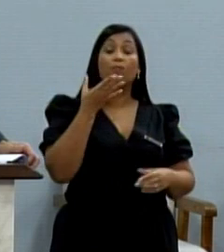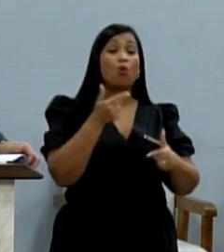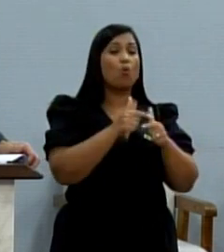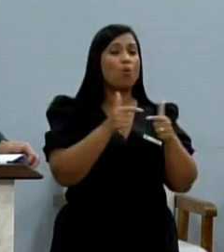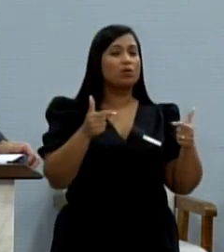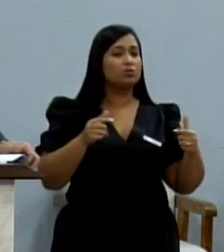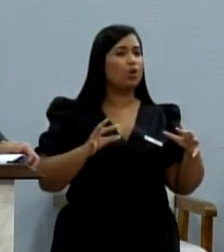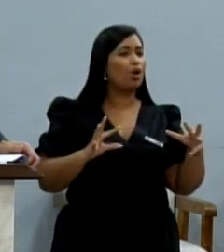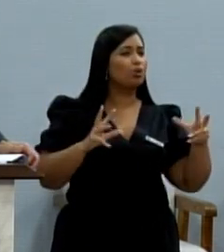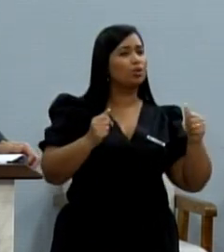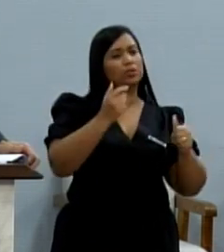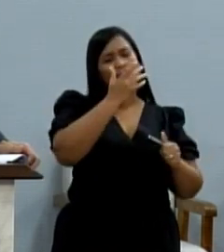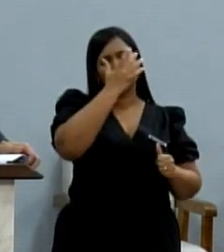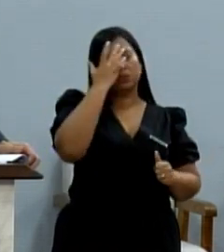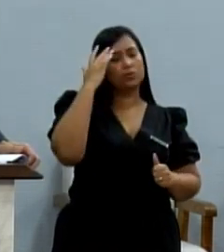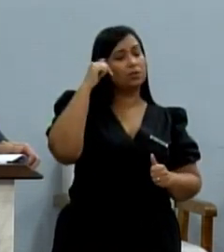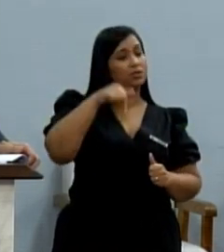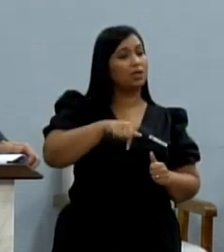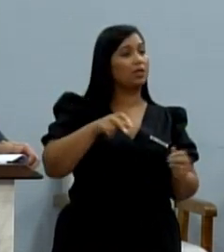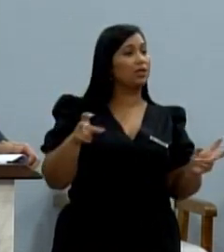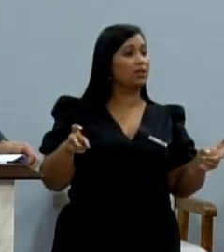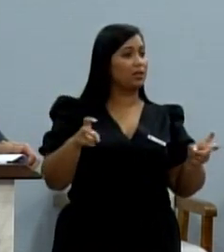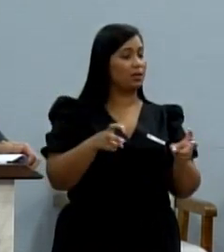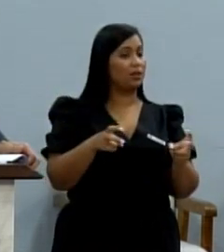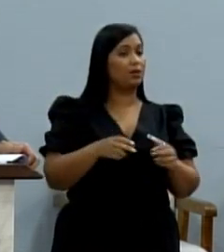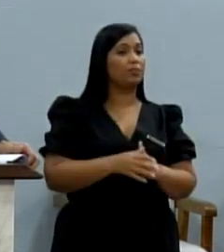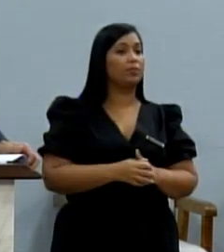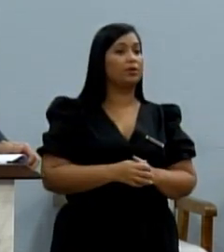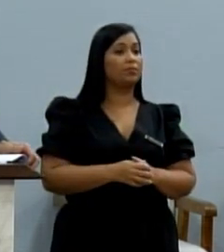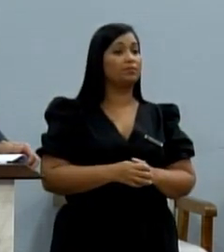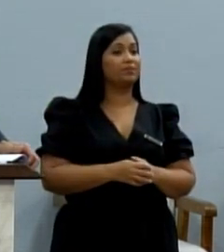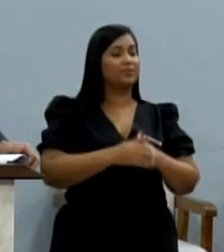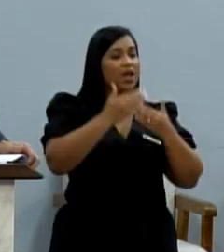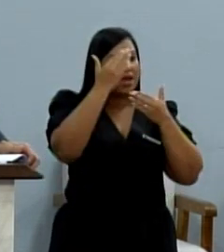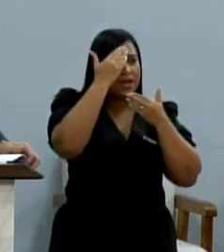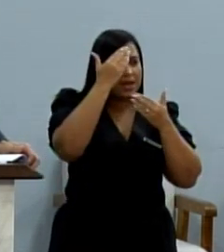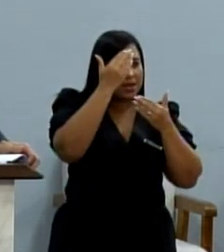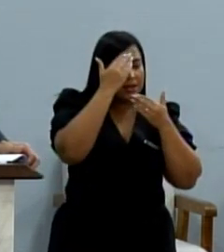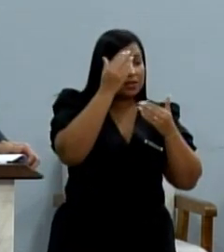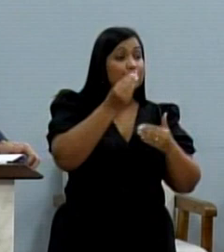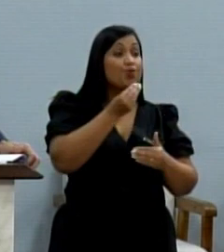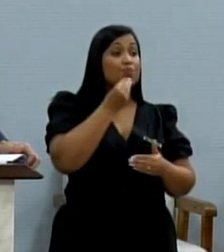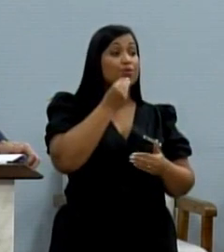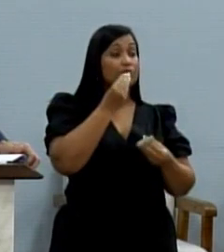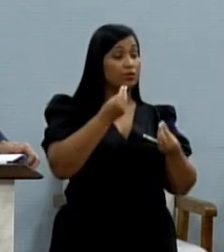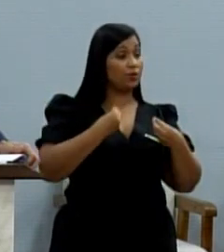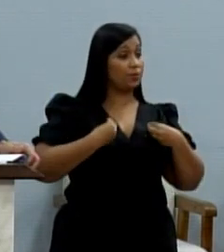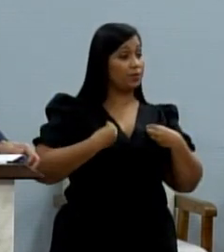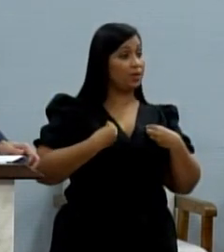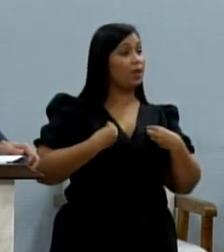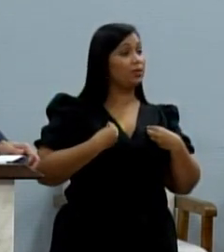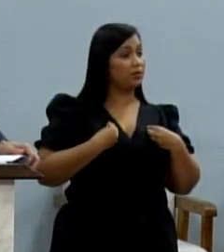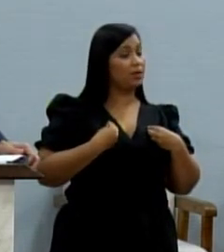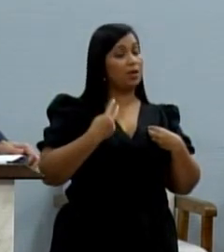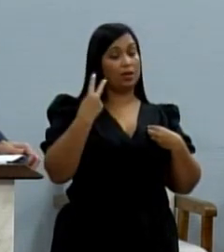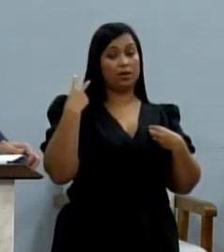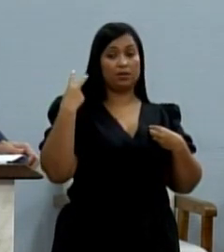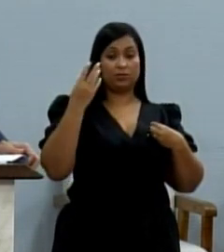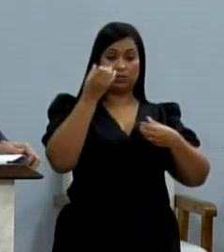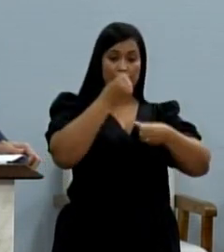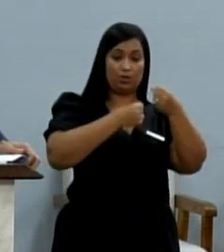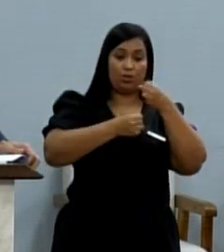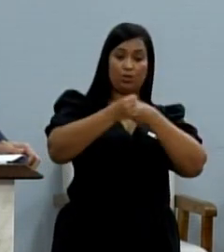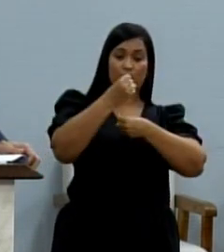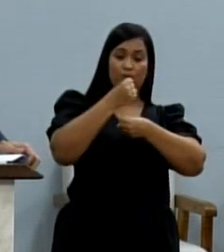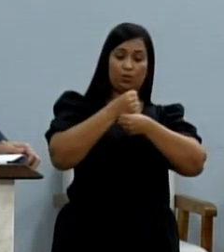os colaboradores da casa agradecer a oportunidade que me foi cedida né durante esses últimos dois anos